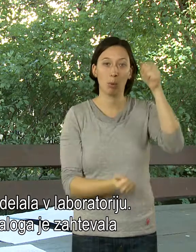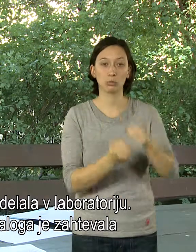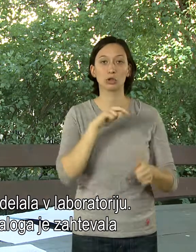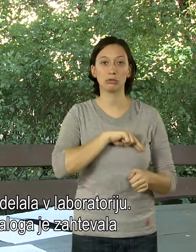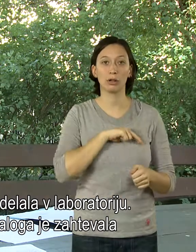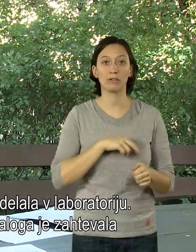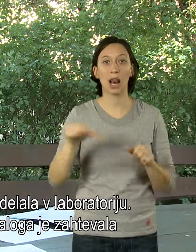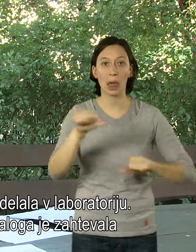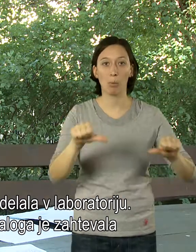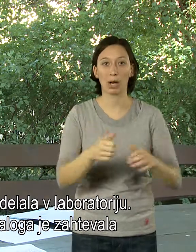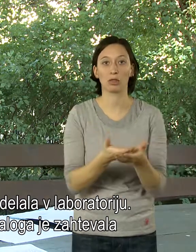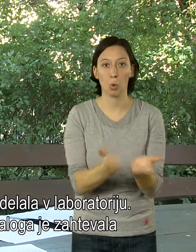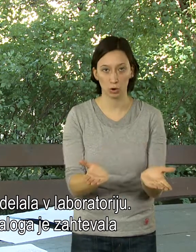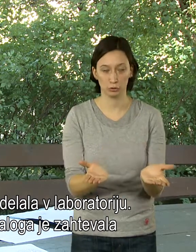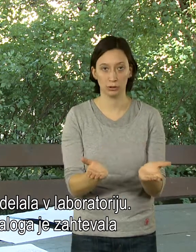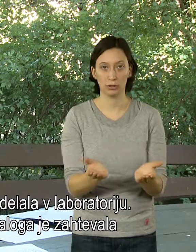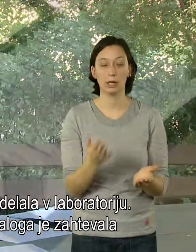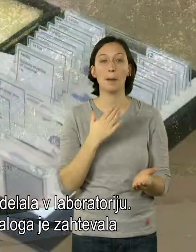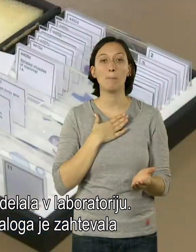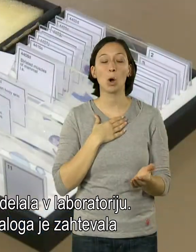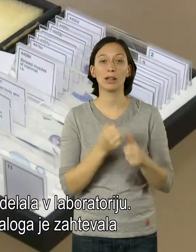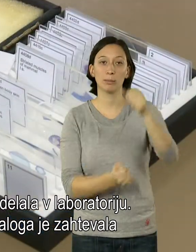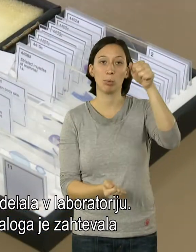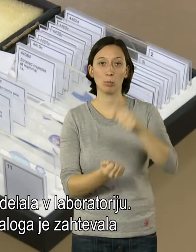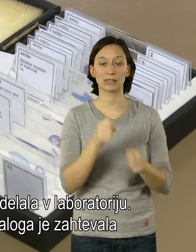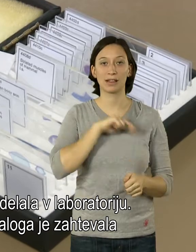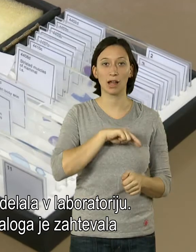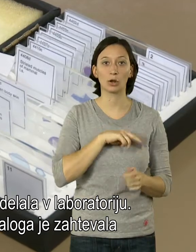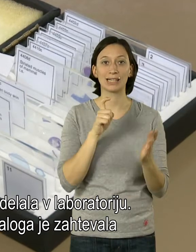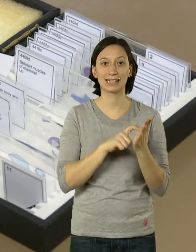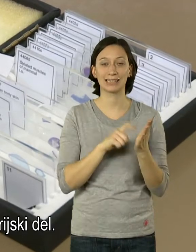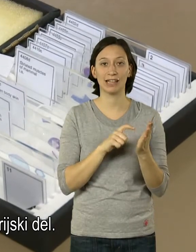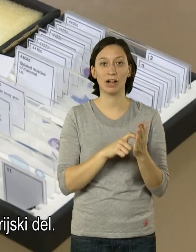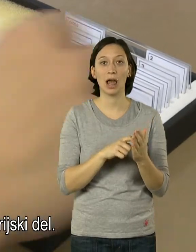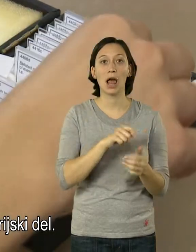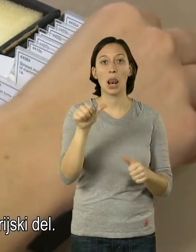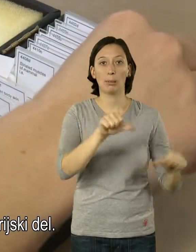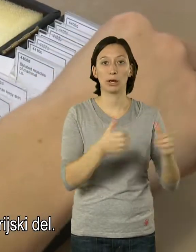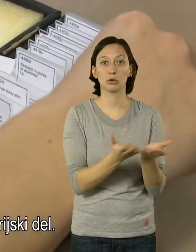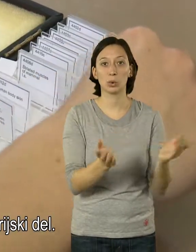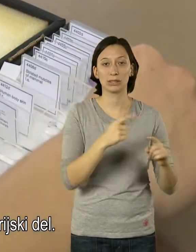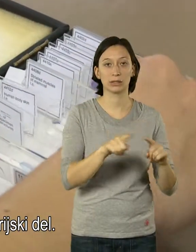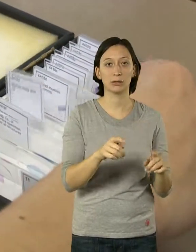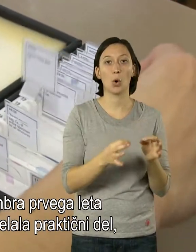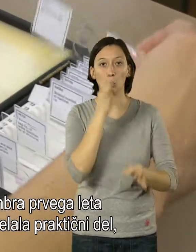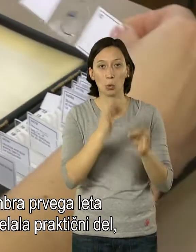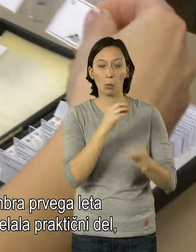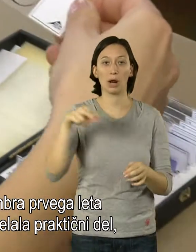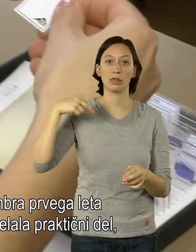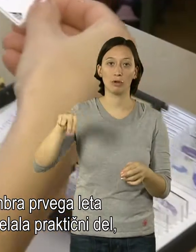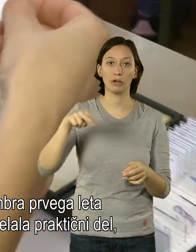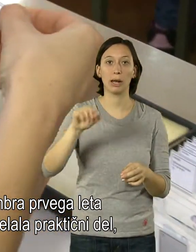nalogo v laboratoriju. Torej, moja diplomska naloga je zahtevala laboratorijski del. Oktobra,